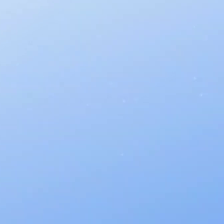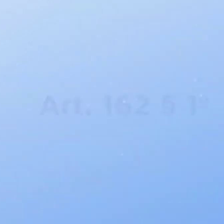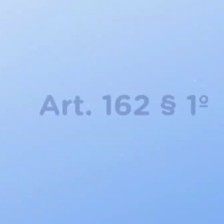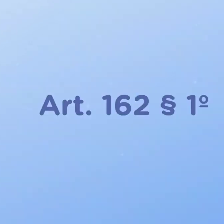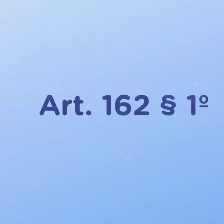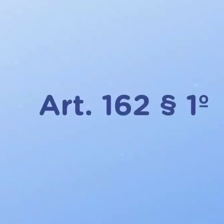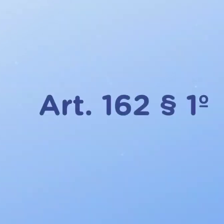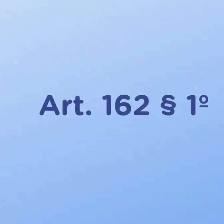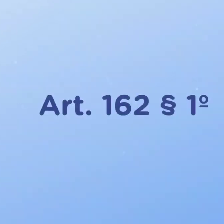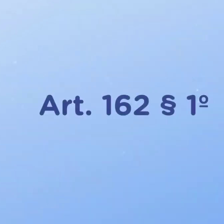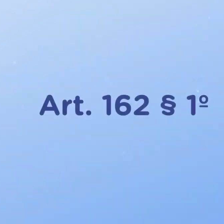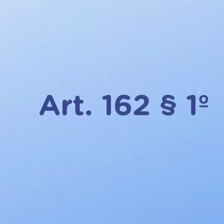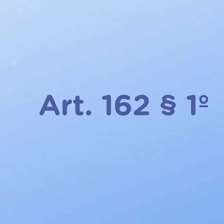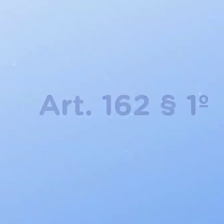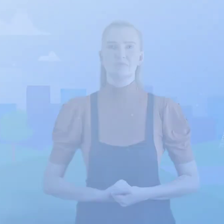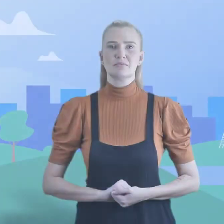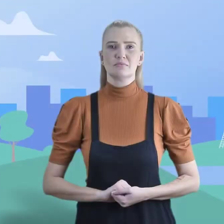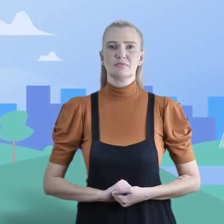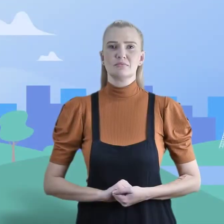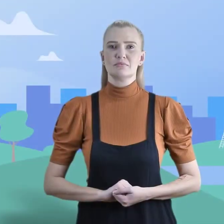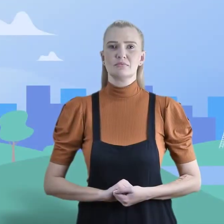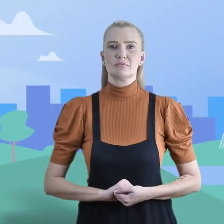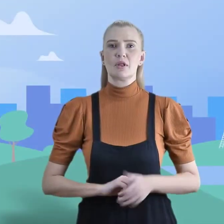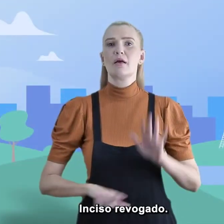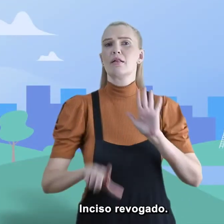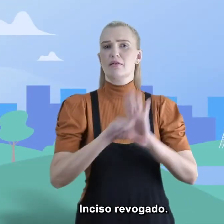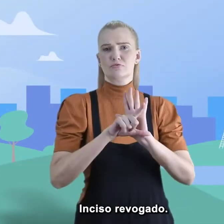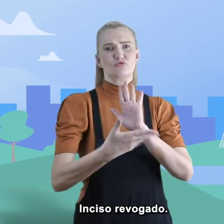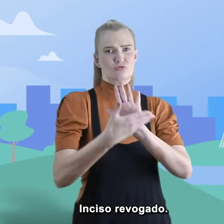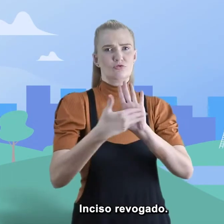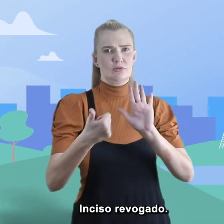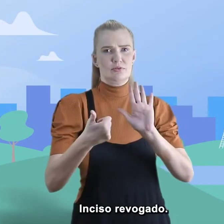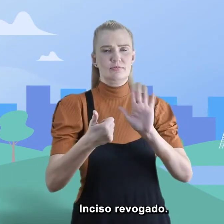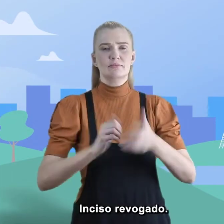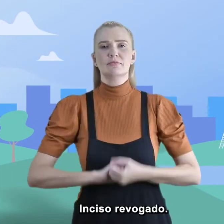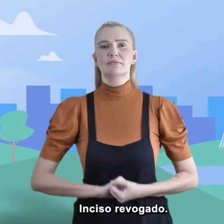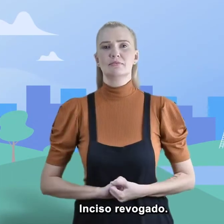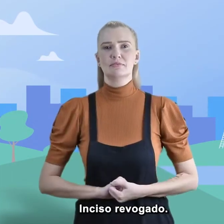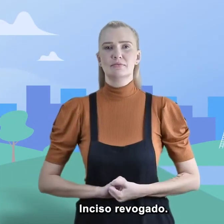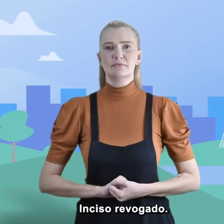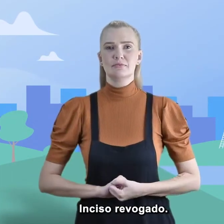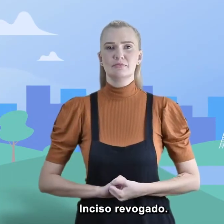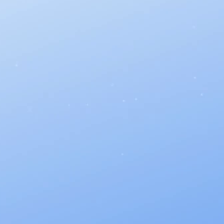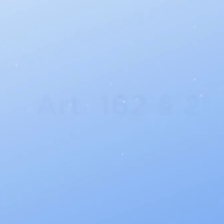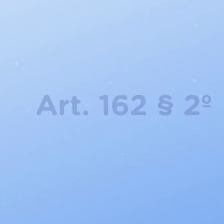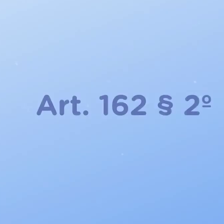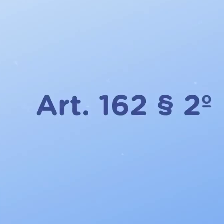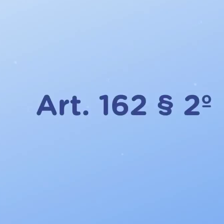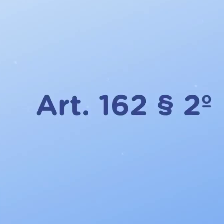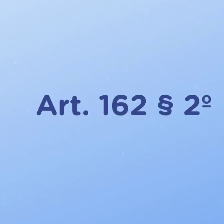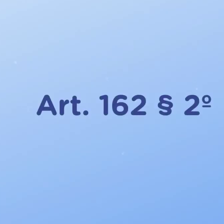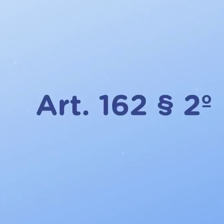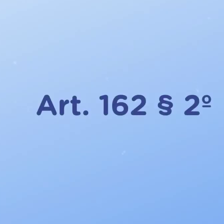Artigo 162, parágrafo primeiro. Inciso revogado. Artigo 162, parágrafo